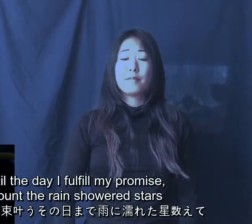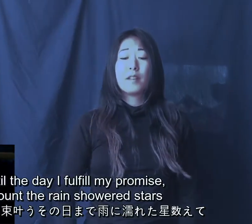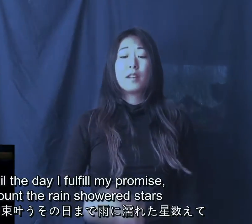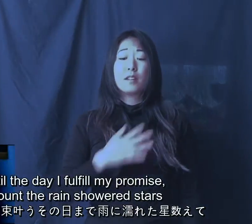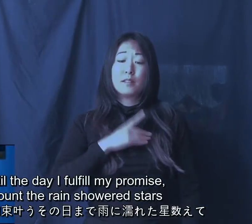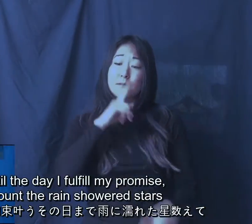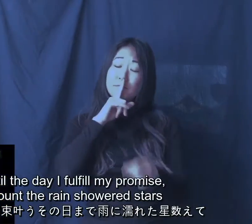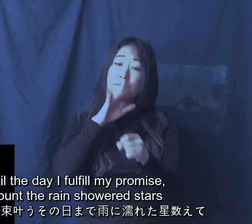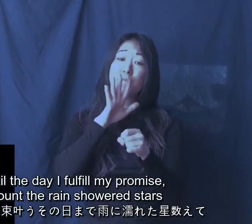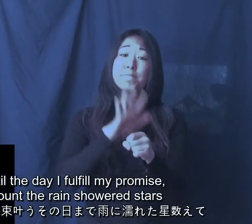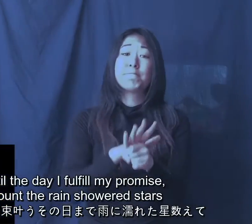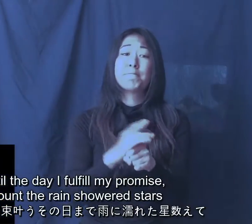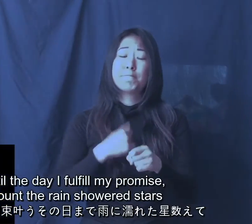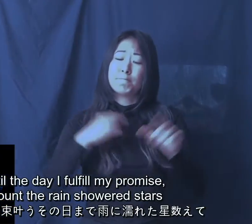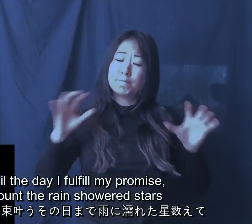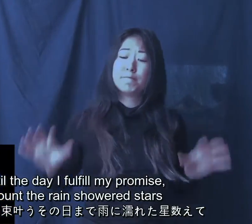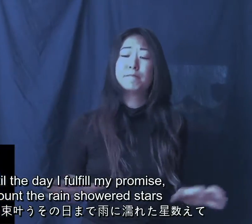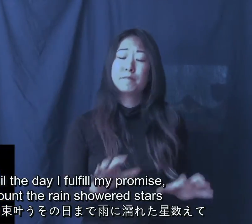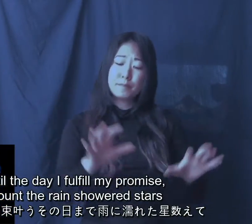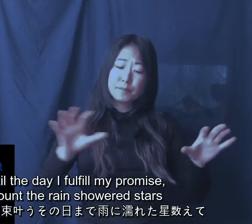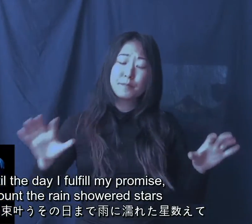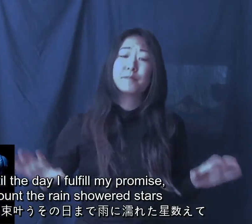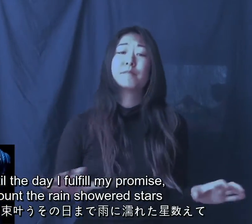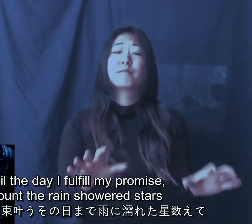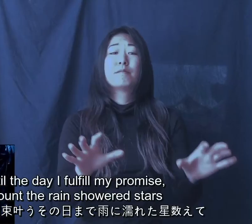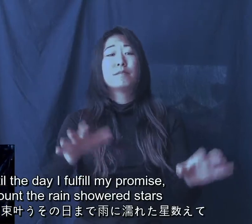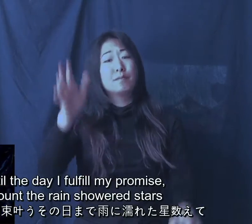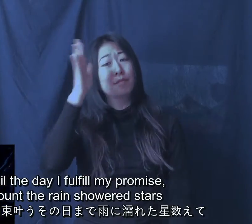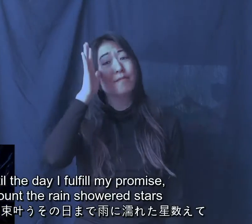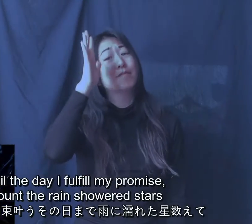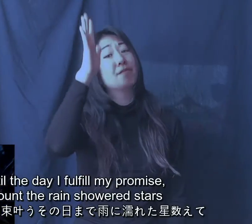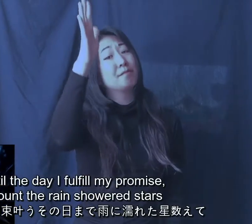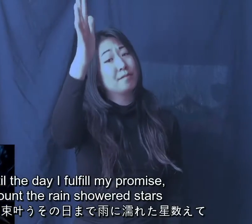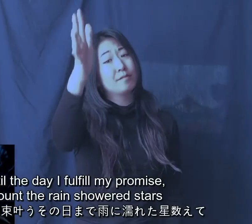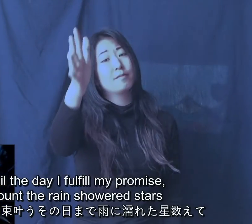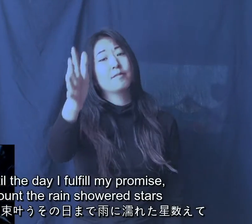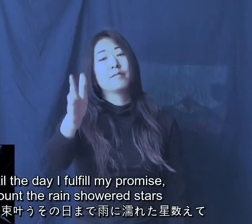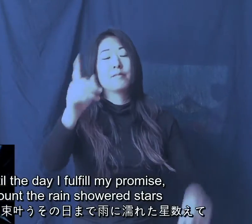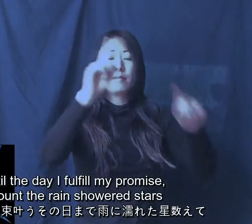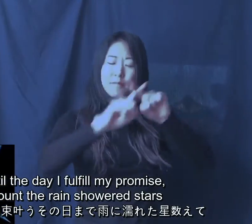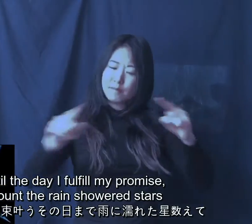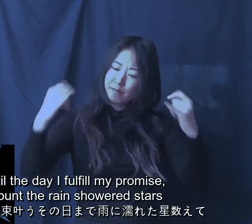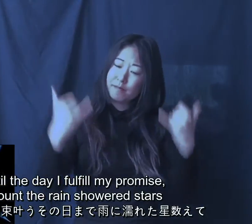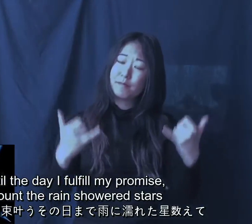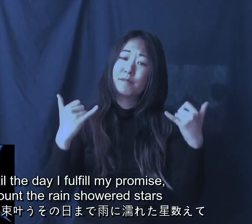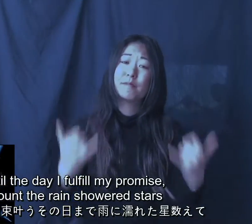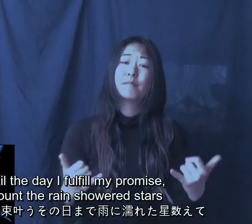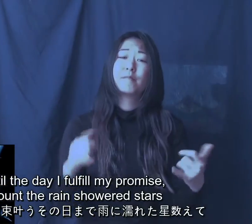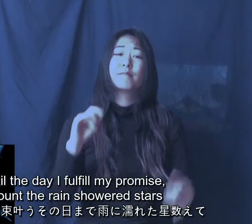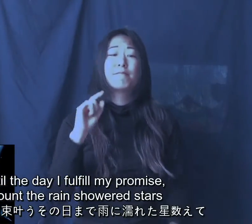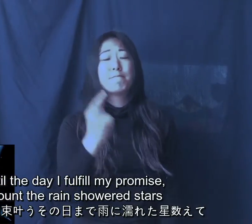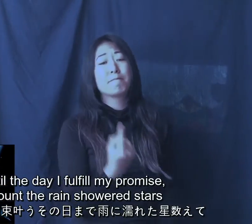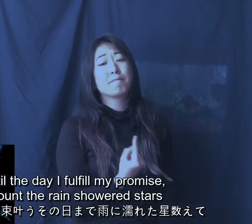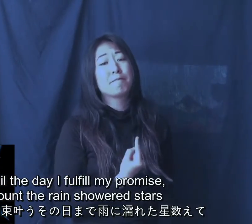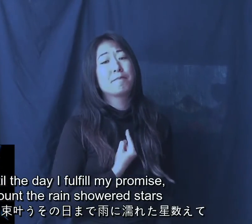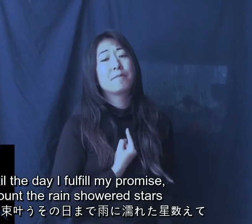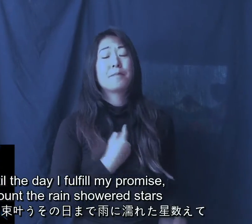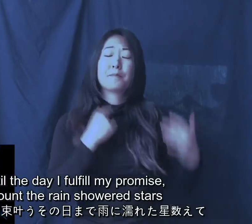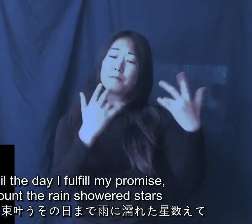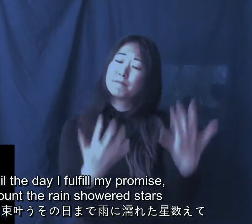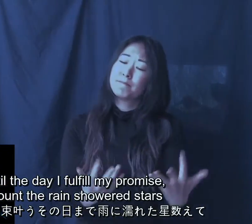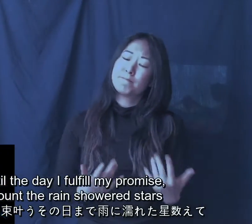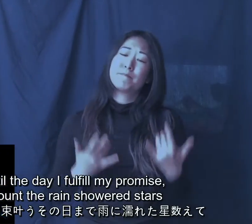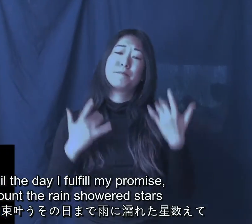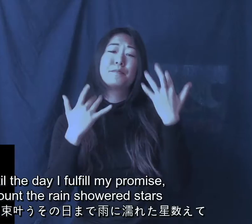交わした約束叶うその日まで雨に